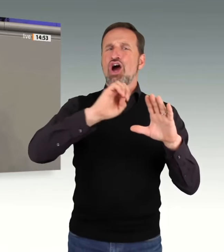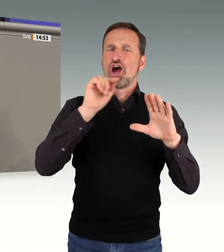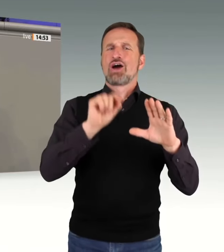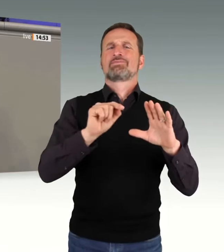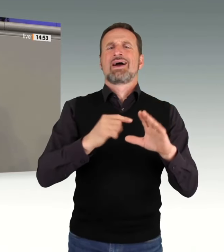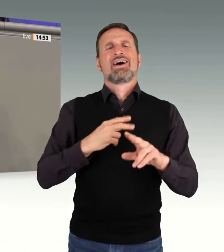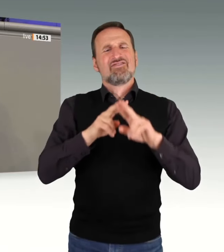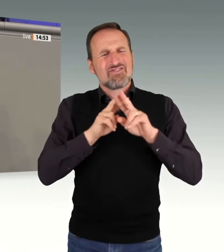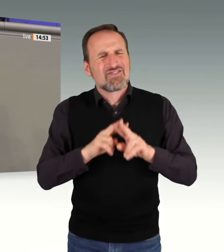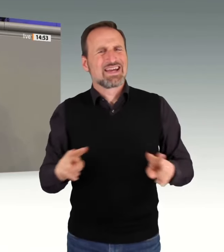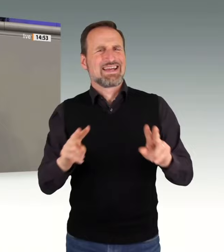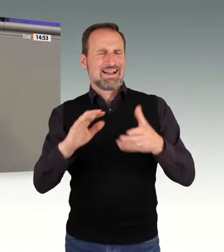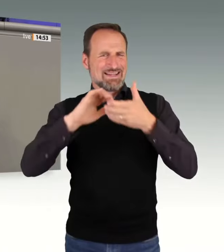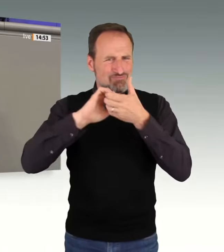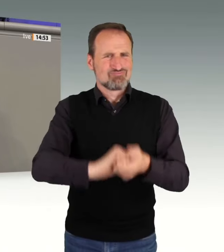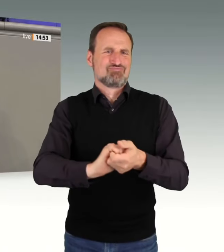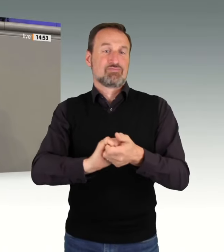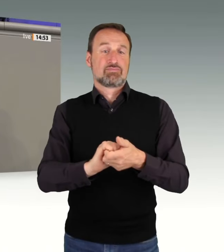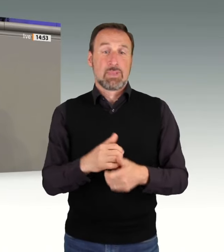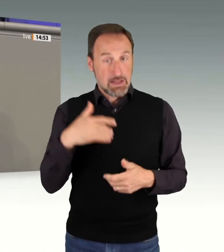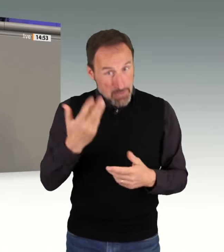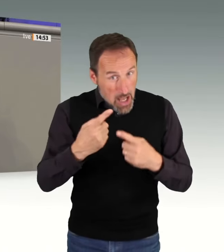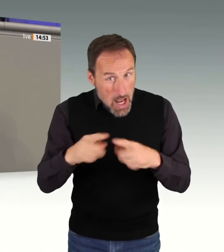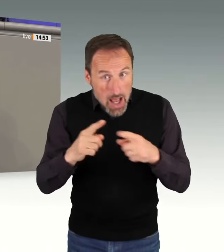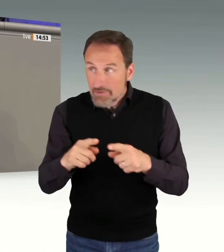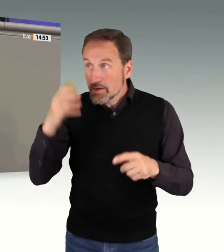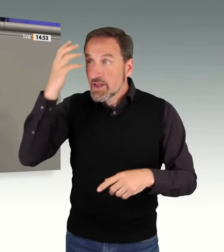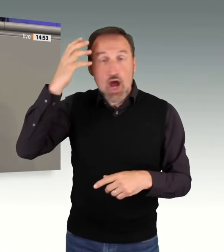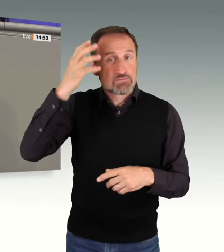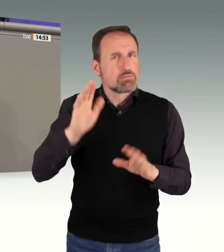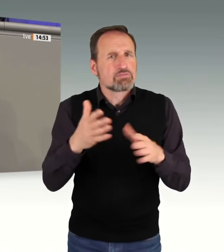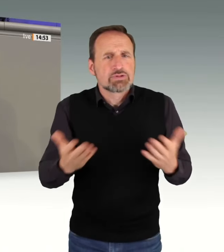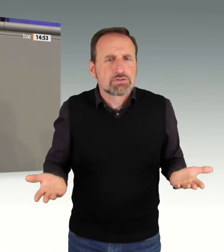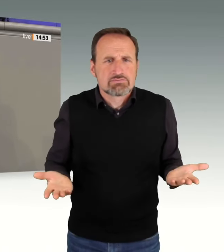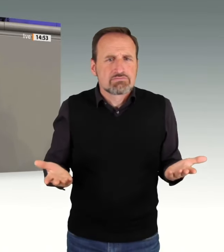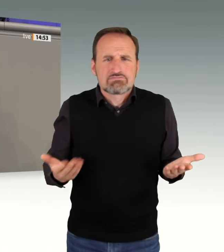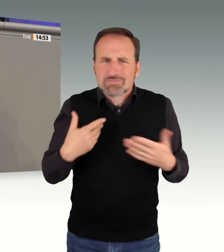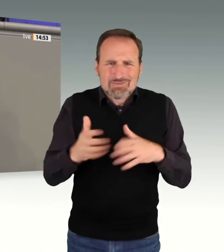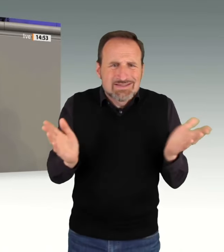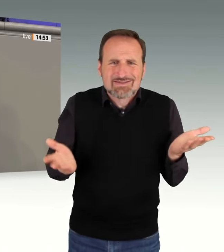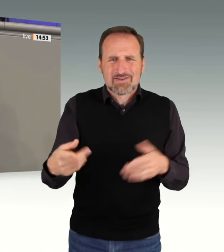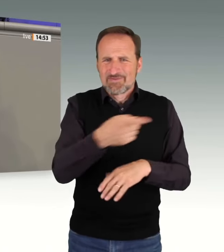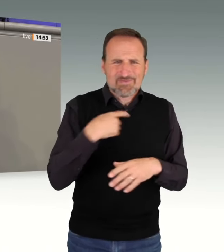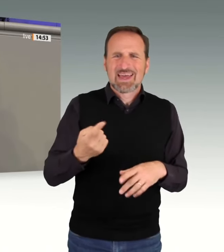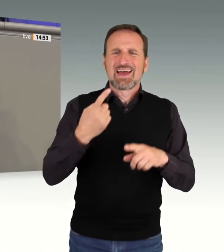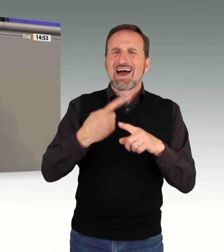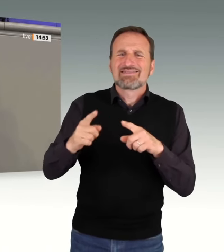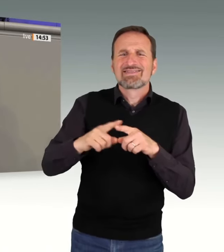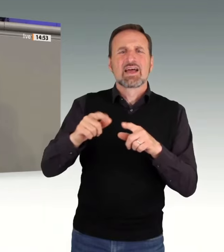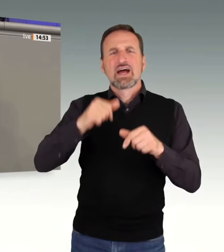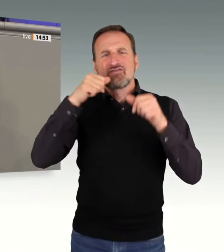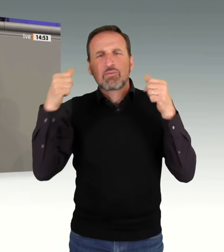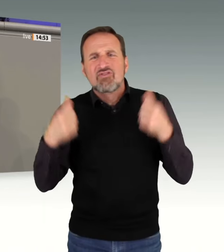zusammen es zu zwingen, sich zu verändern. Und das ist möglich, denn es gibt keine Mauer, die